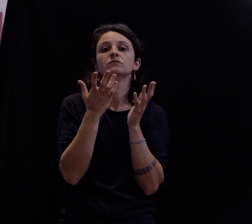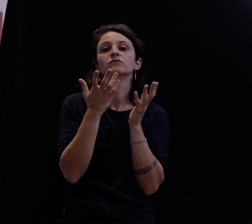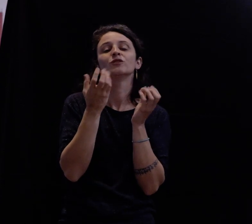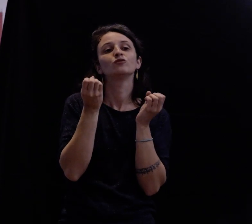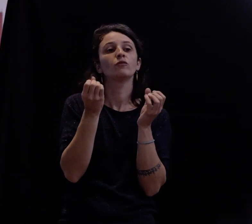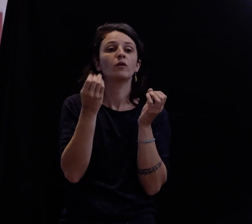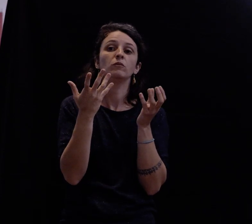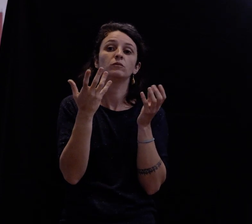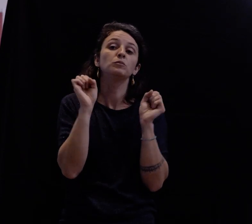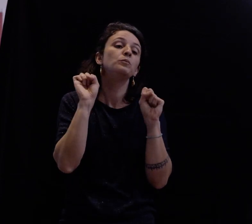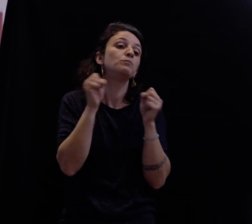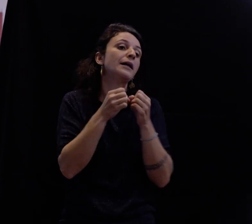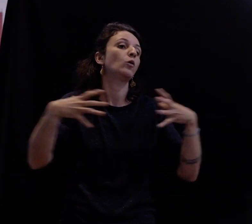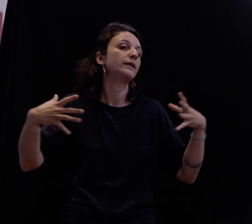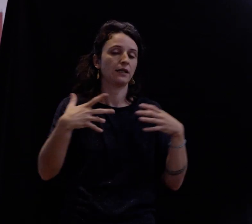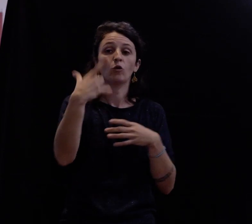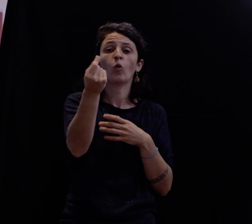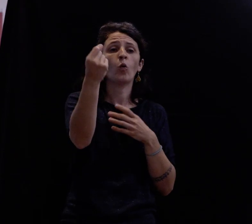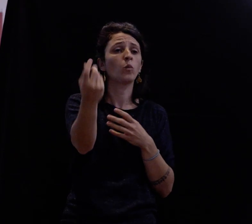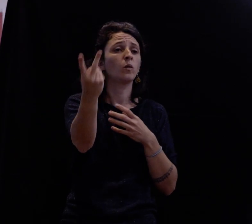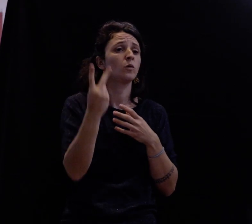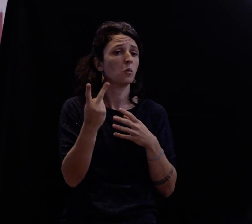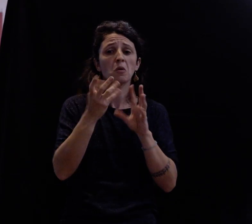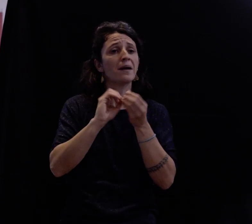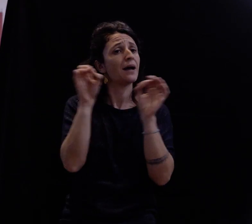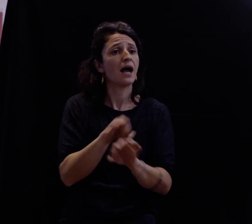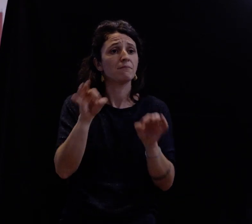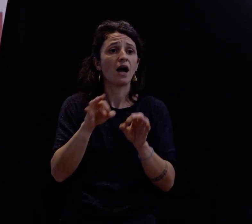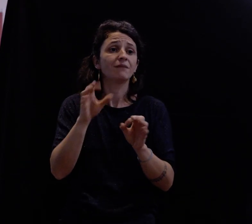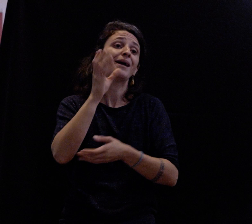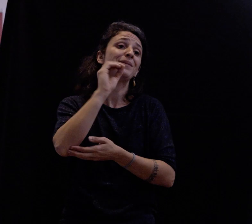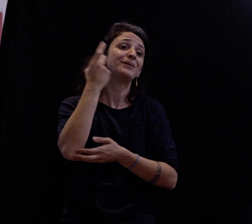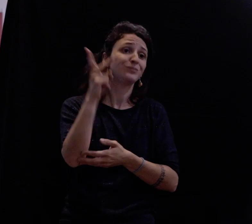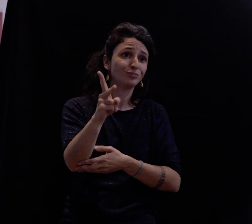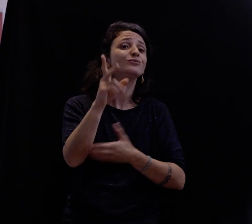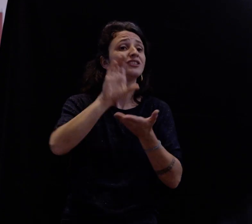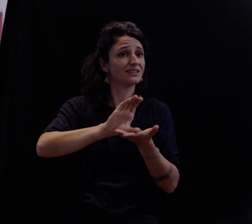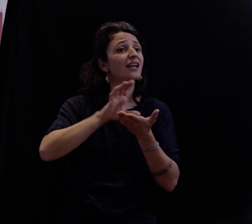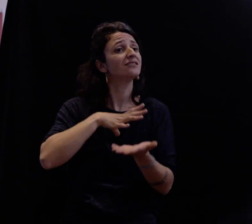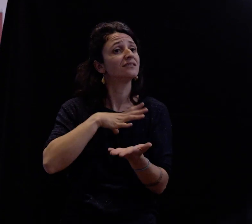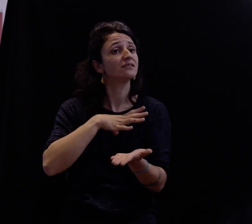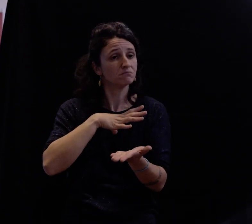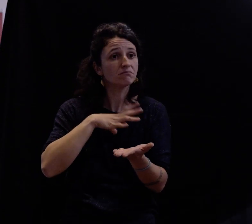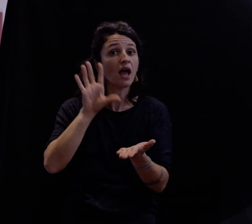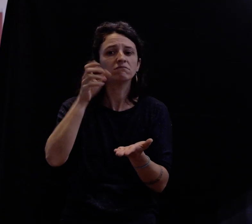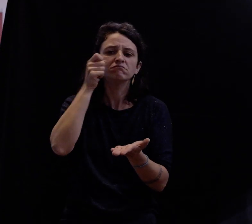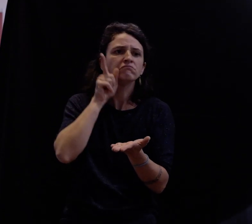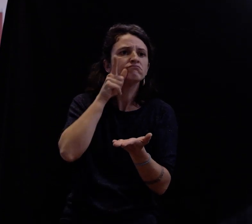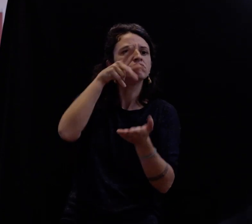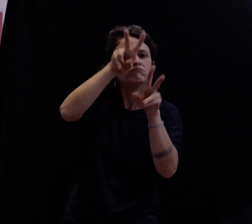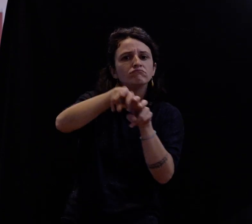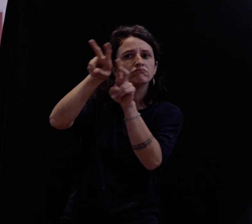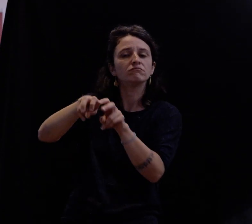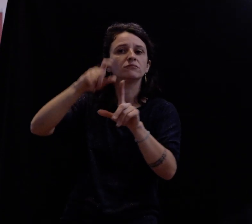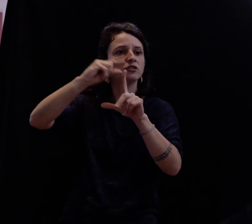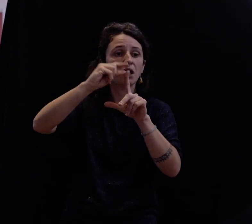qui n'a pas de problème, ils ont un bébé avec un syndrome Charge, et quand on fait l'analyse chez eux, ni l'un ni l'autre n'est porteur de la mutation. Ça, c'est ce qui se passe le plus